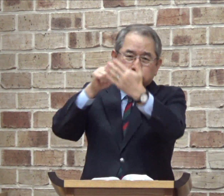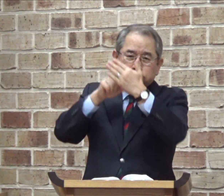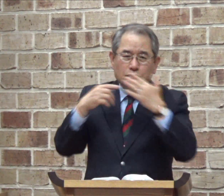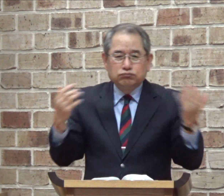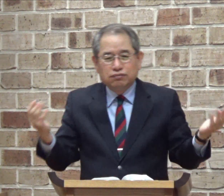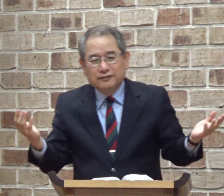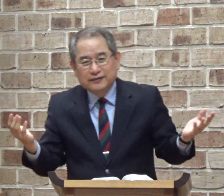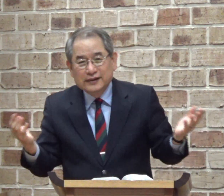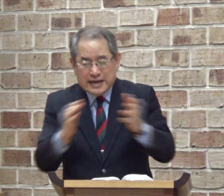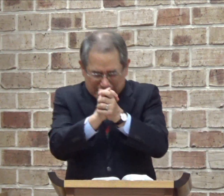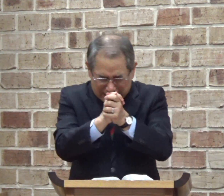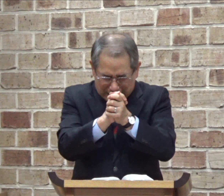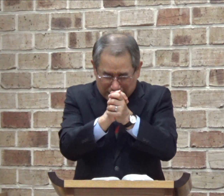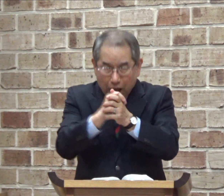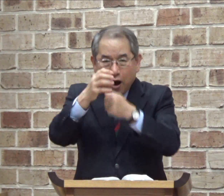있습니다. 믿으십니까?